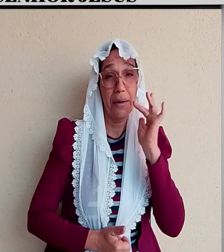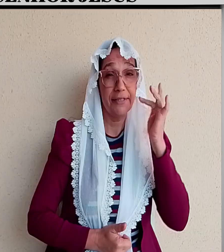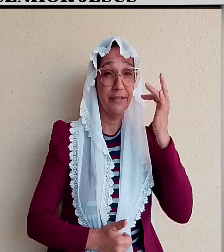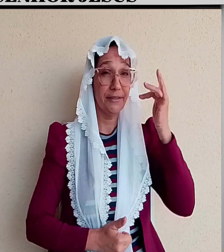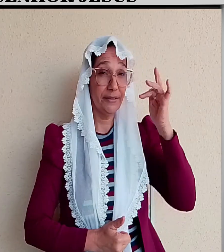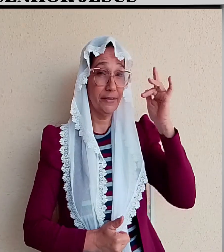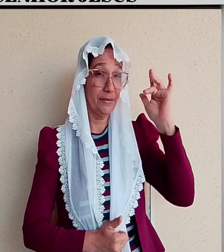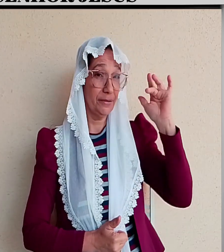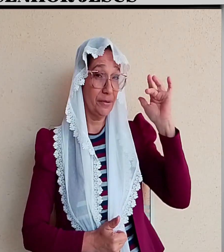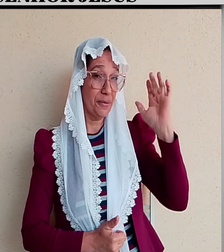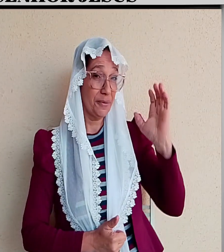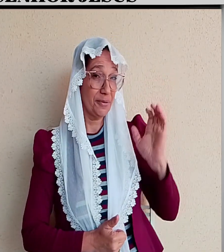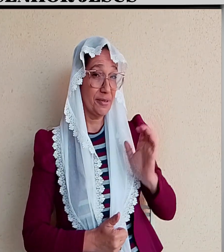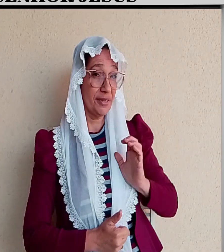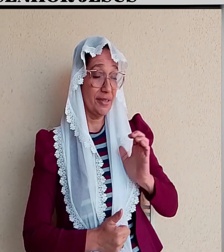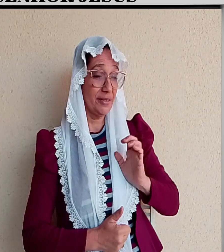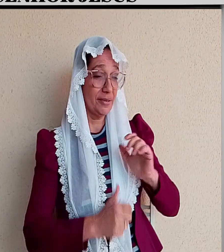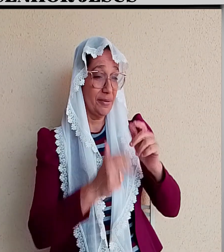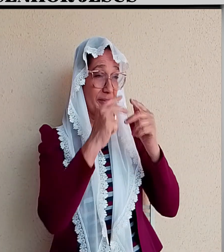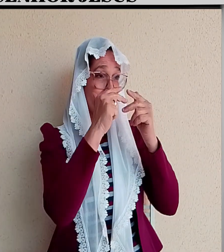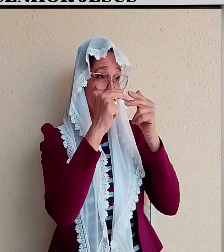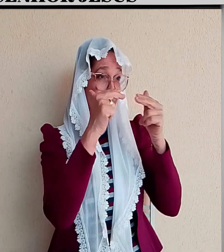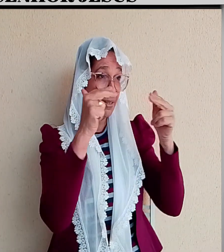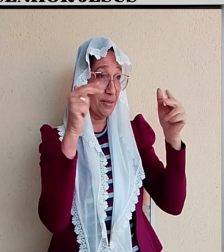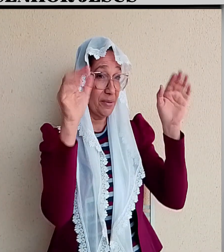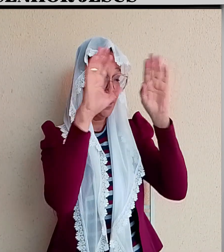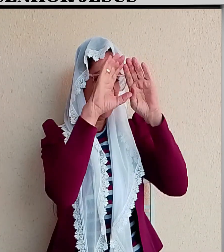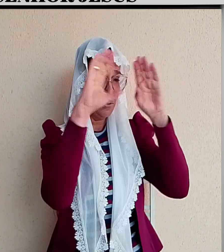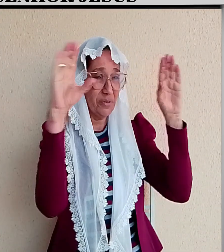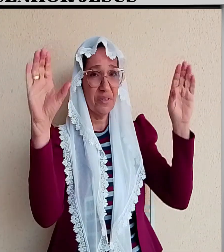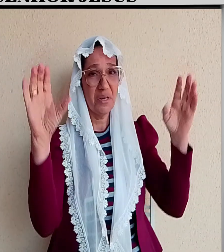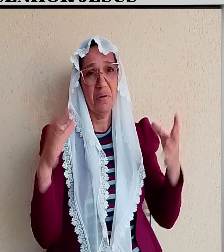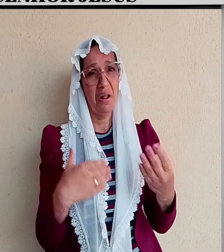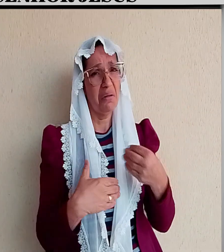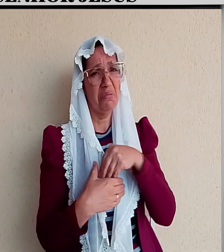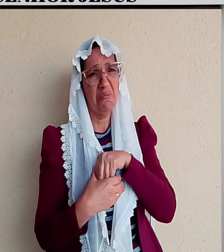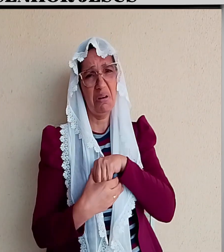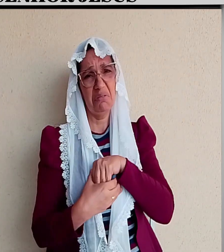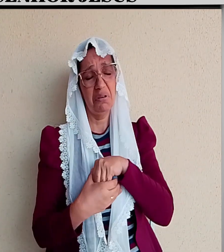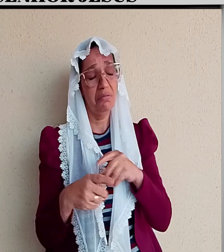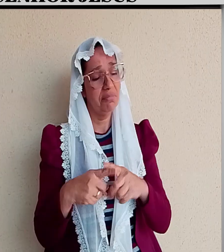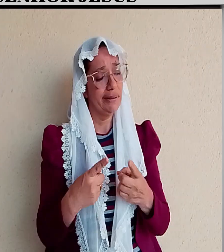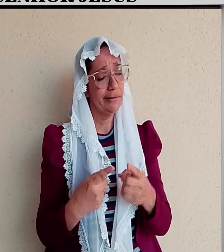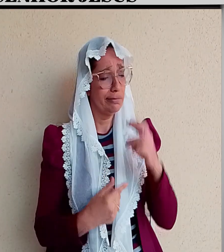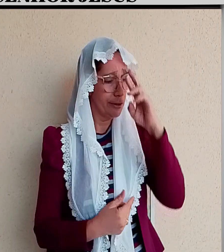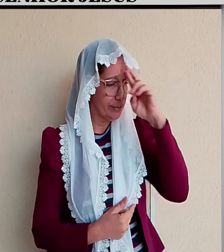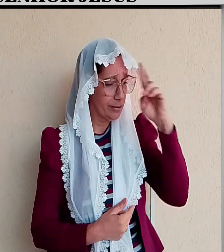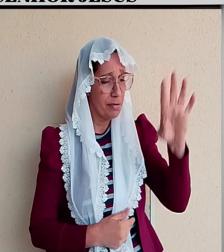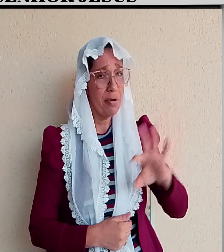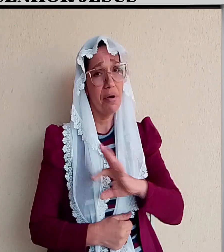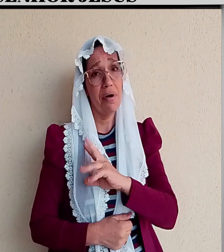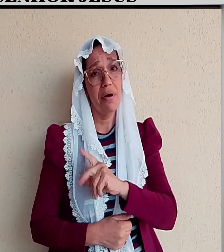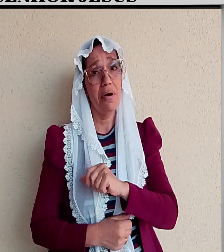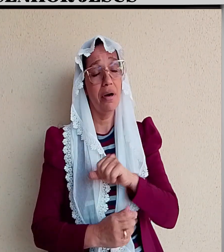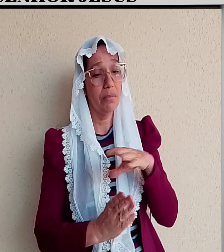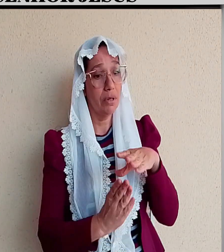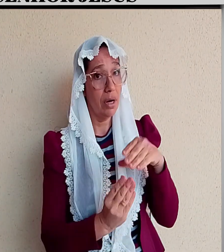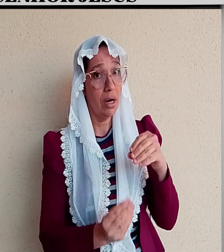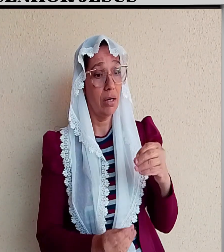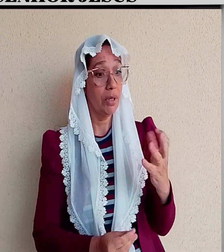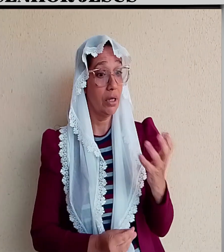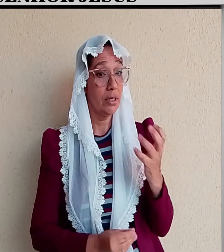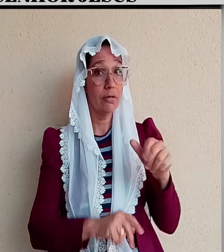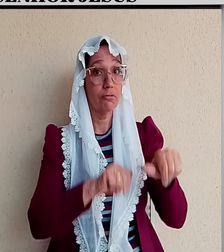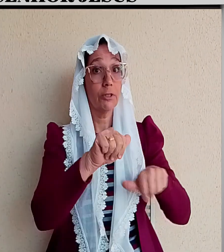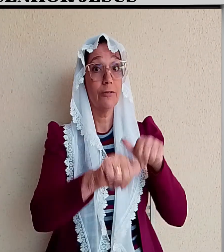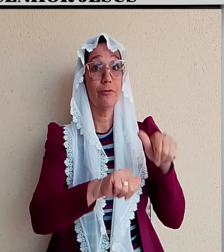não armazenou o tesouro da justiça, aleluia. Esses sofrerão na dor. O Senhor te diz hoje, corre que dá tempo ainda, aleluia. Tua conta